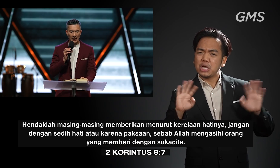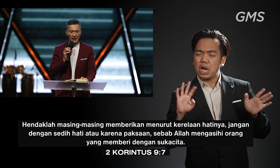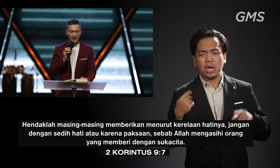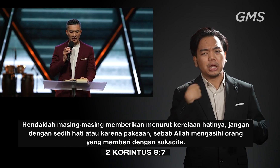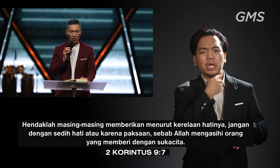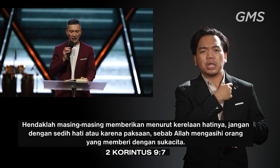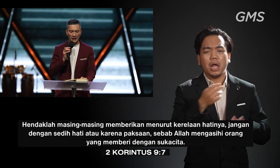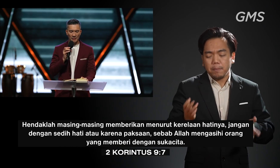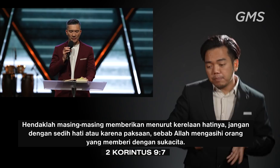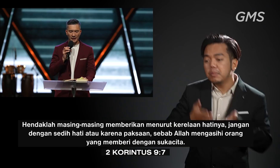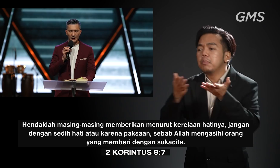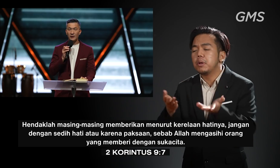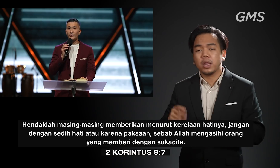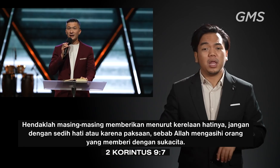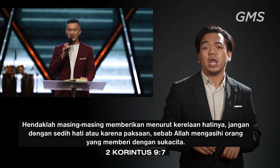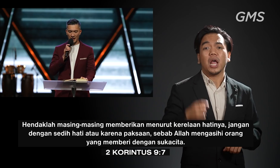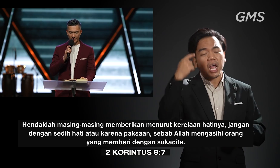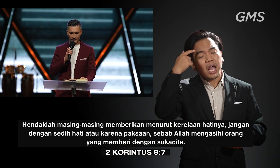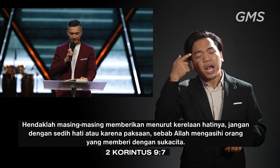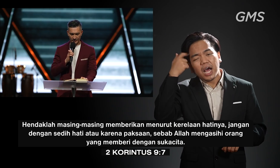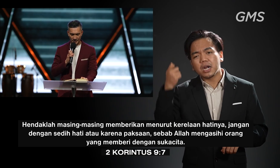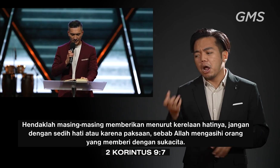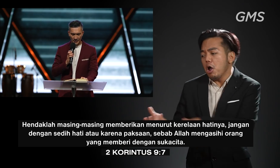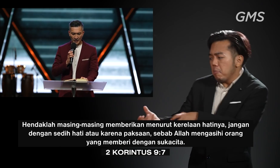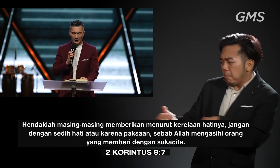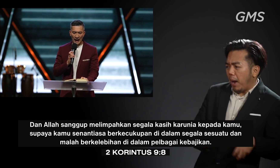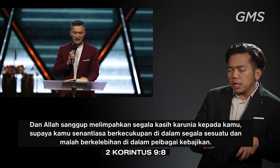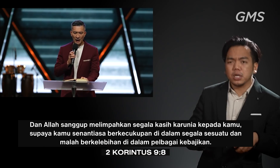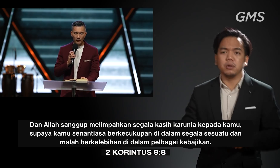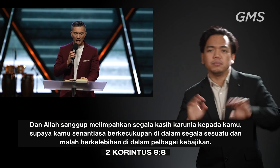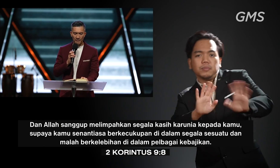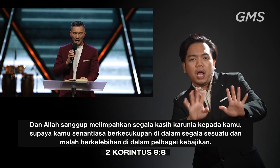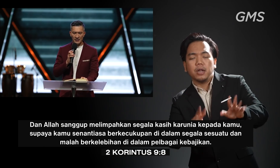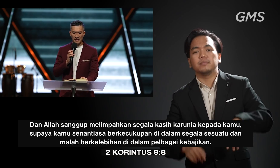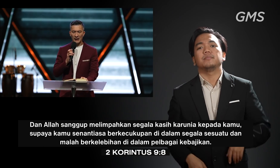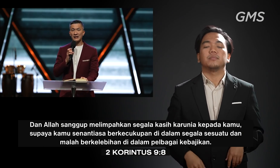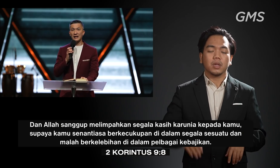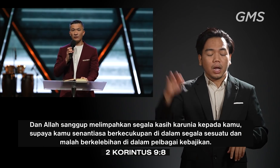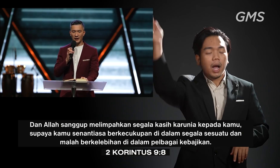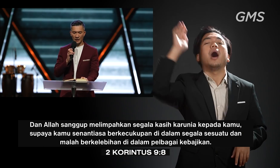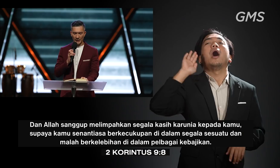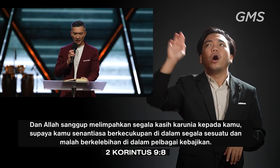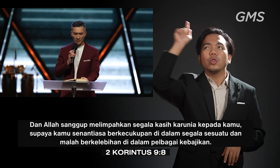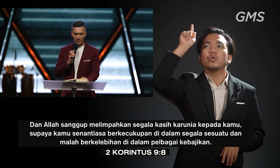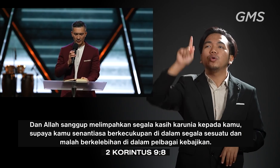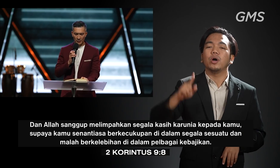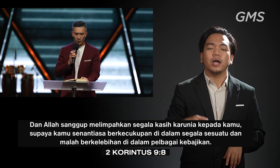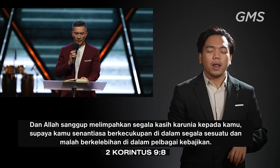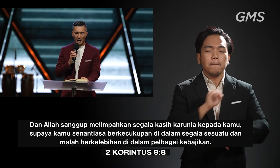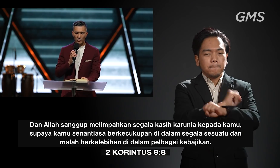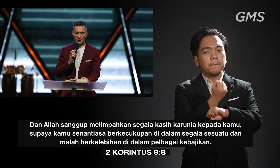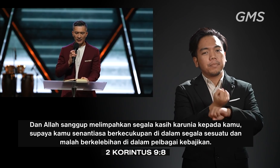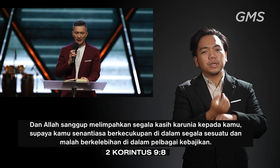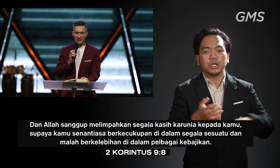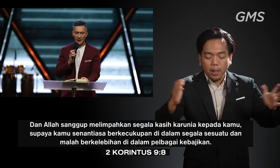Sebab Allah mengasihi orang yang memberi dengan sukacita. Dan Allah sanggup melimpahkan segala kasih karunia kepada kamu,